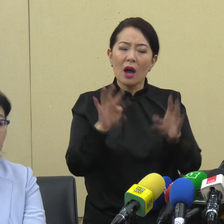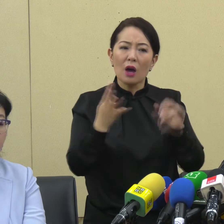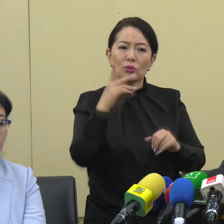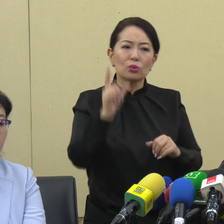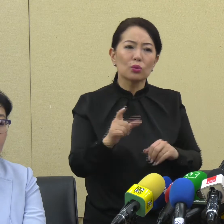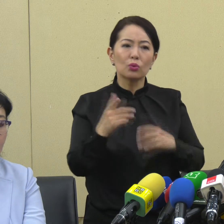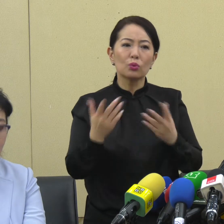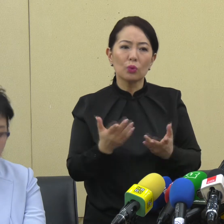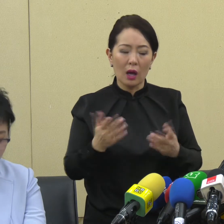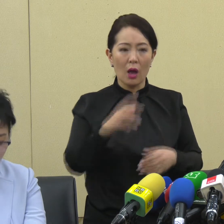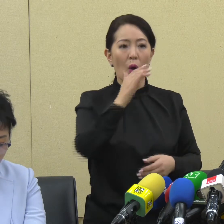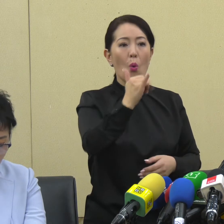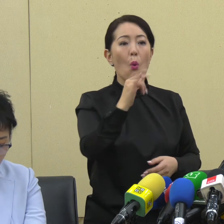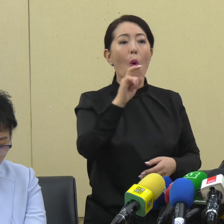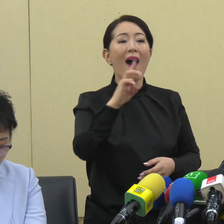байгаа